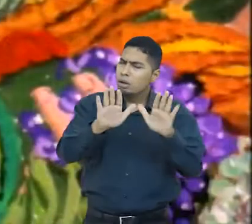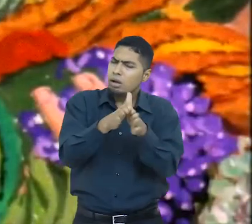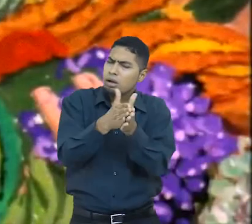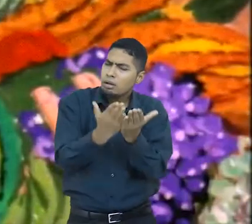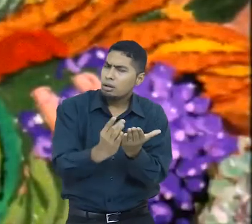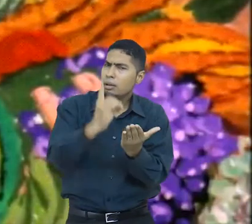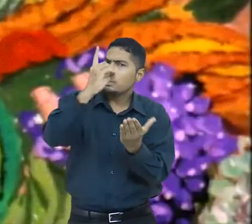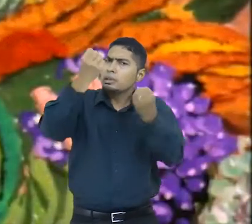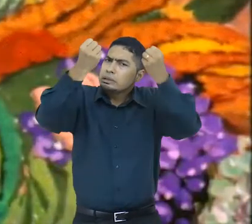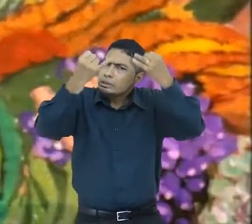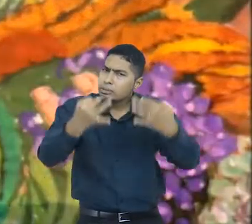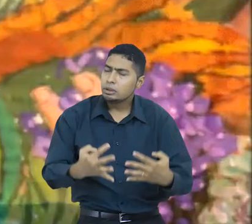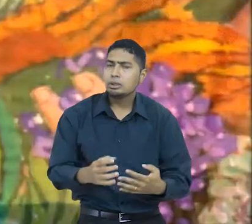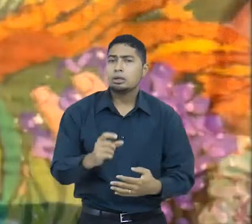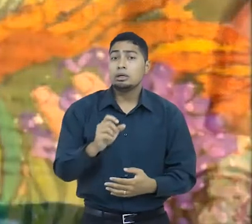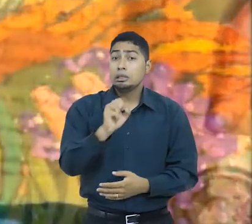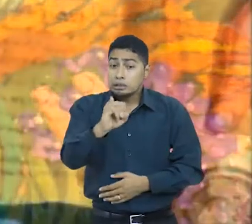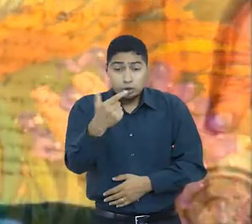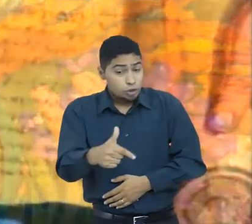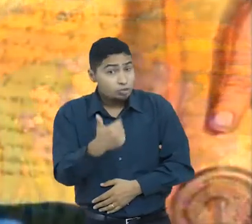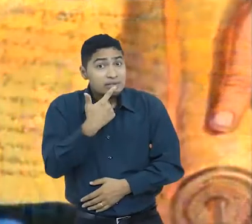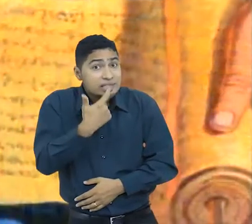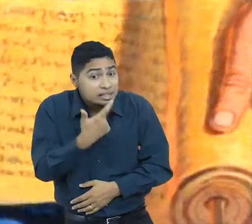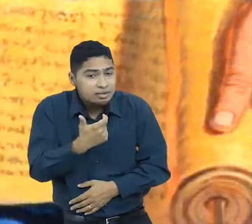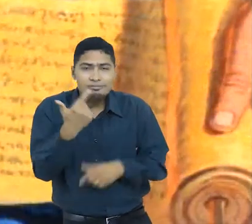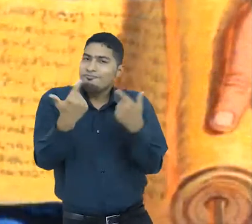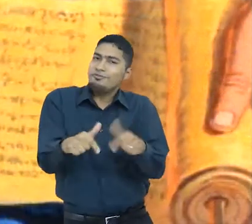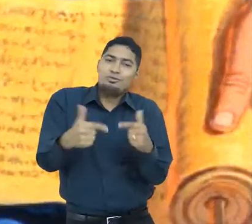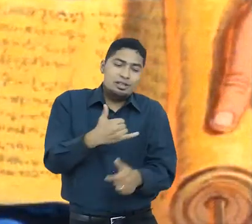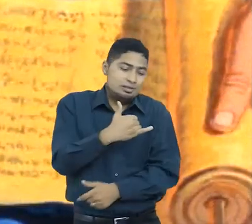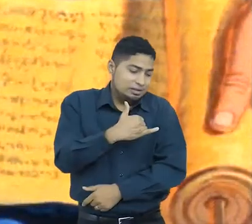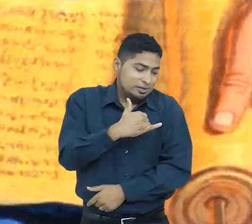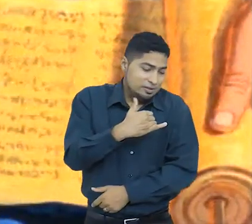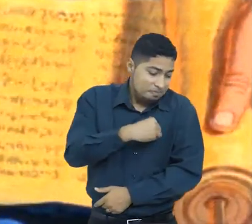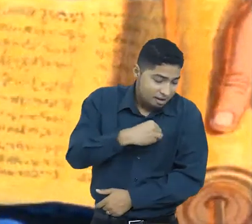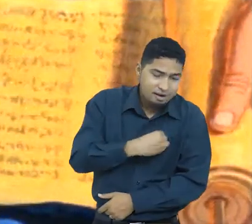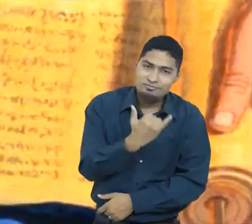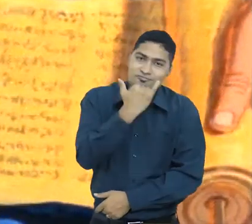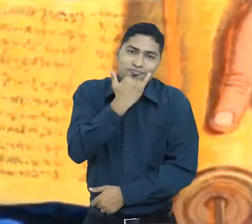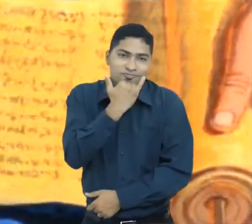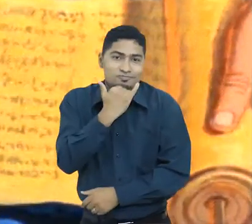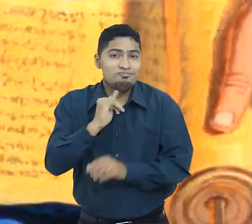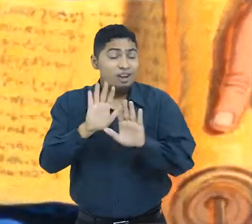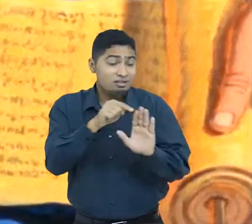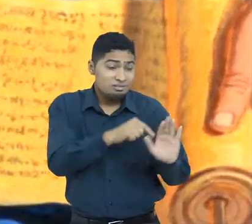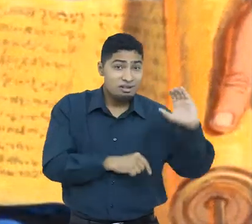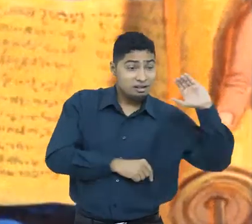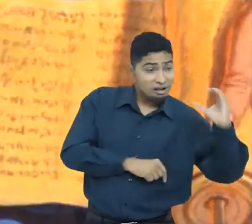de sangue não há perdão de pecados. No entanto, Caim se recusou a obedecer a Deus.